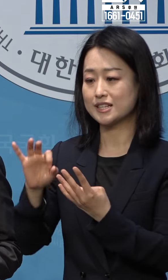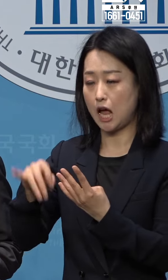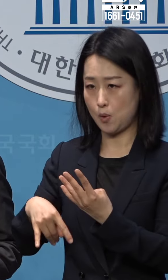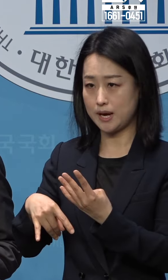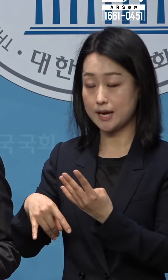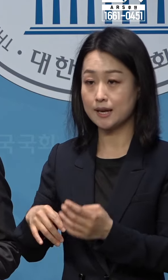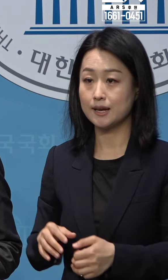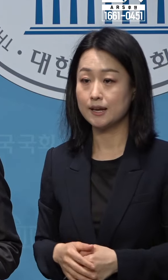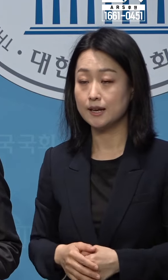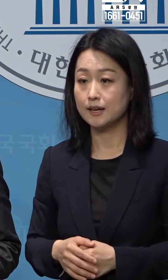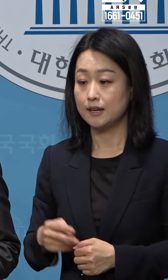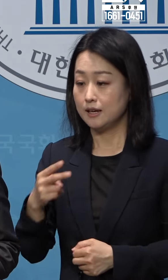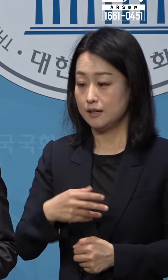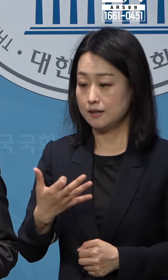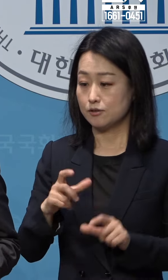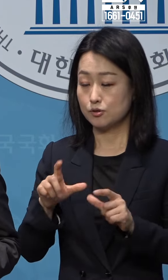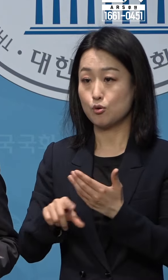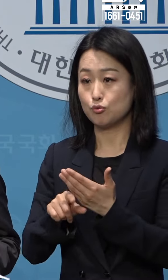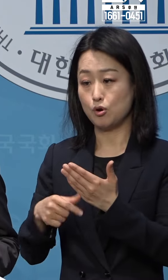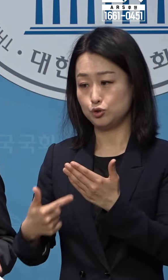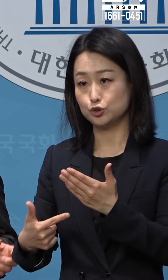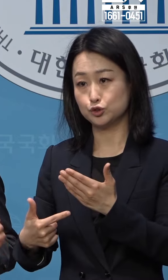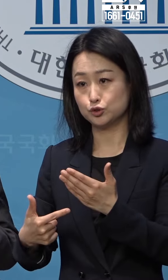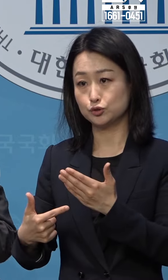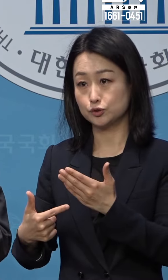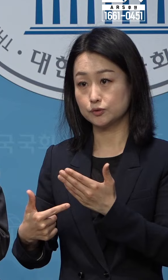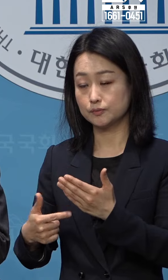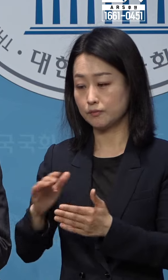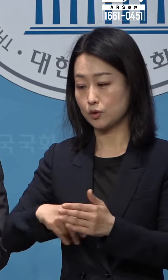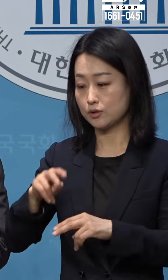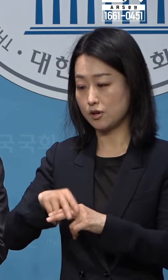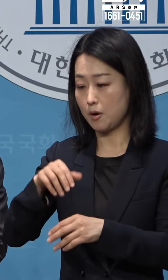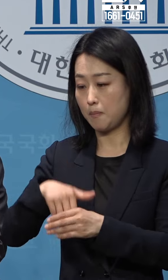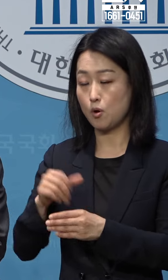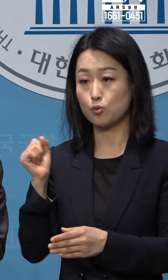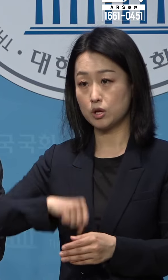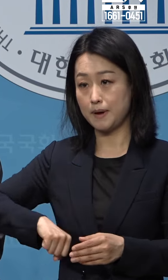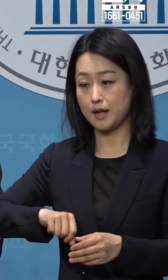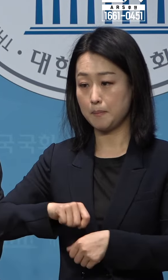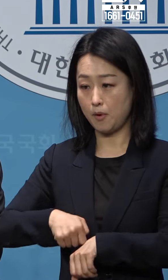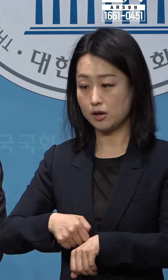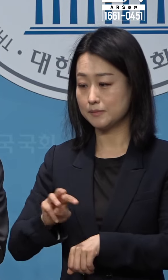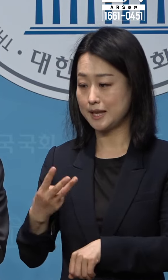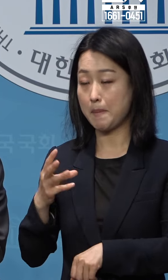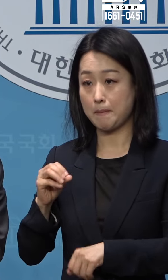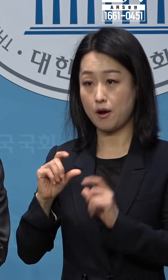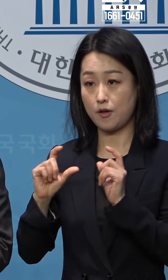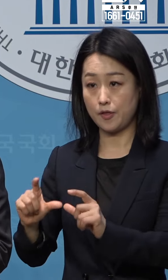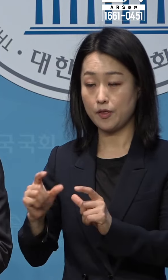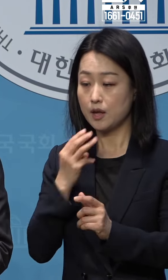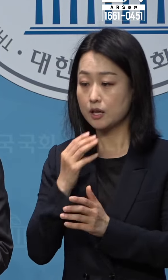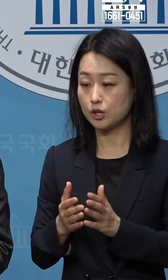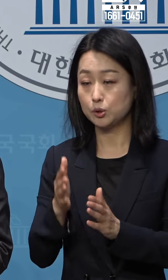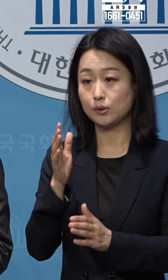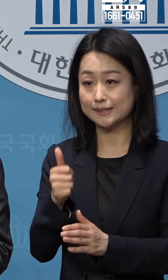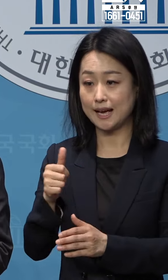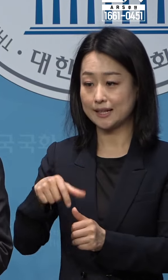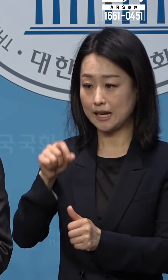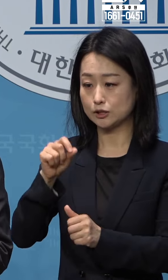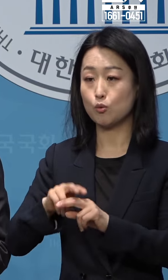불과하였으며 2019년 9월 6일 공직선거법 위반으로 벌금 300만 원 경기도지사